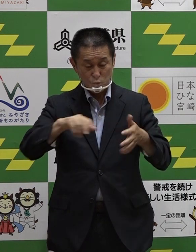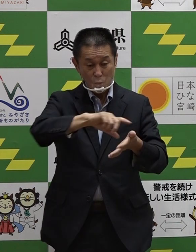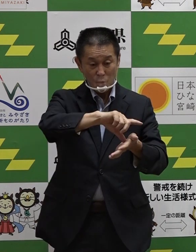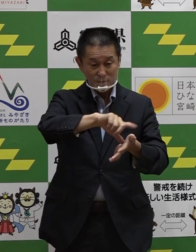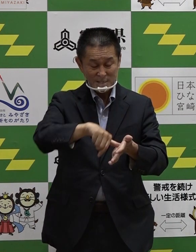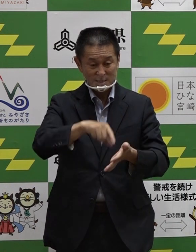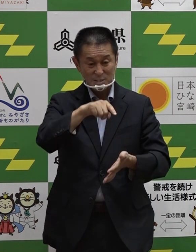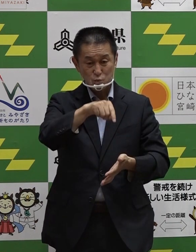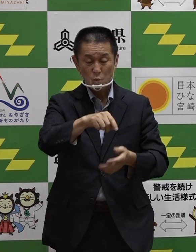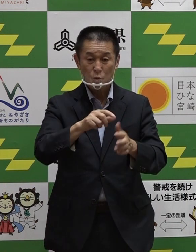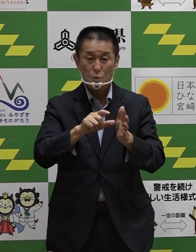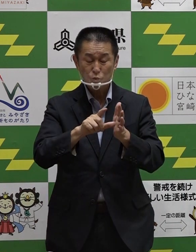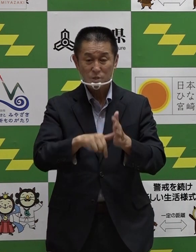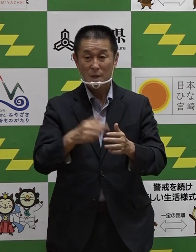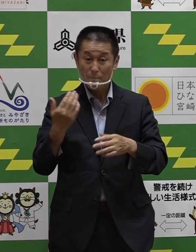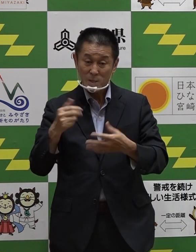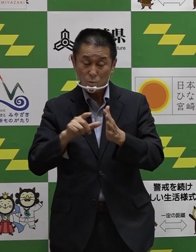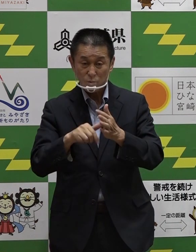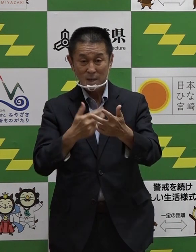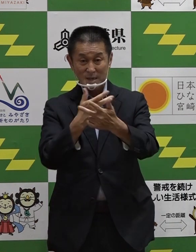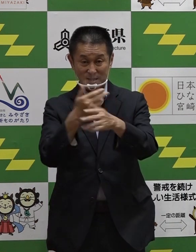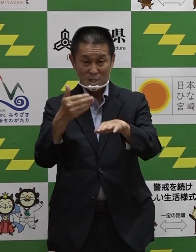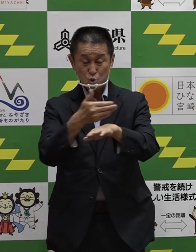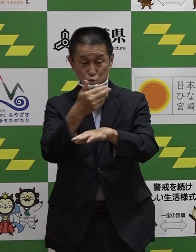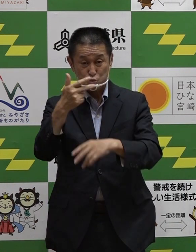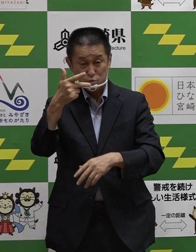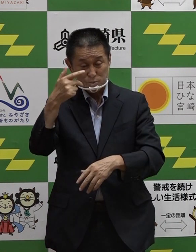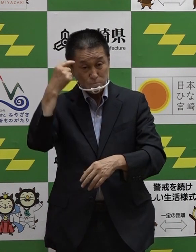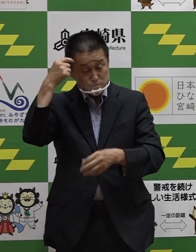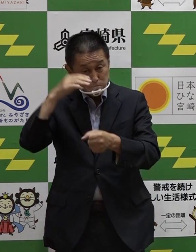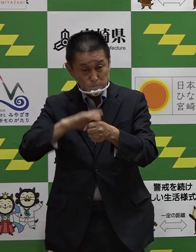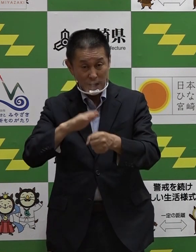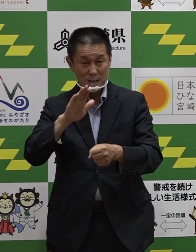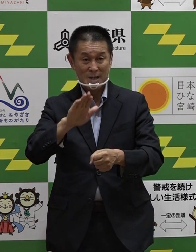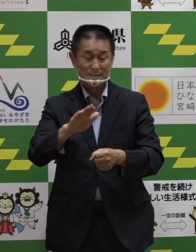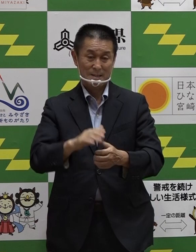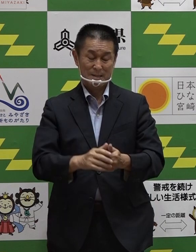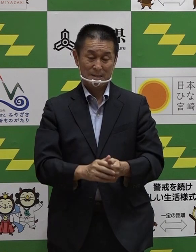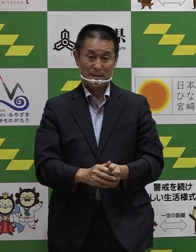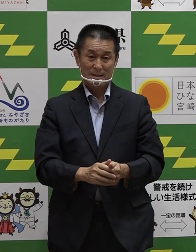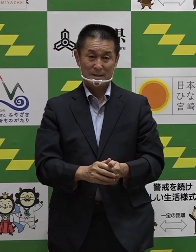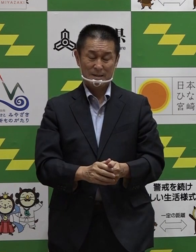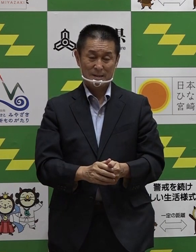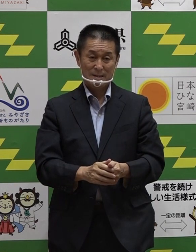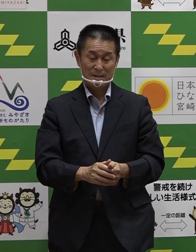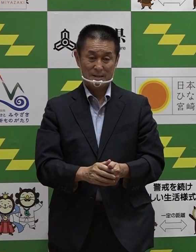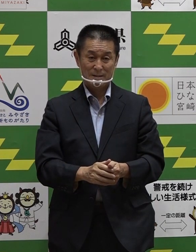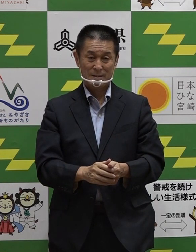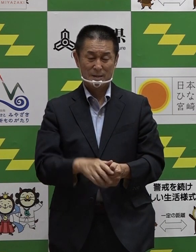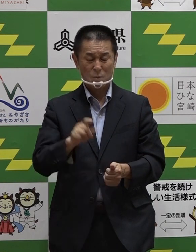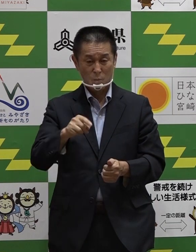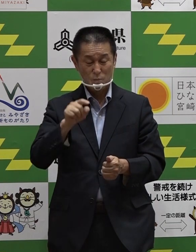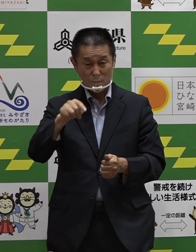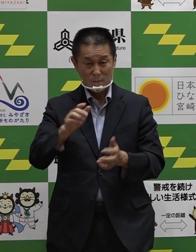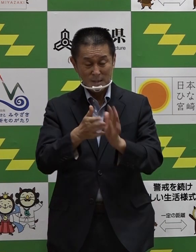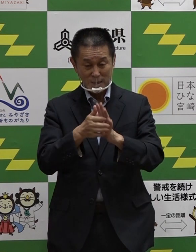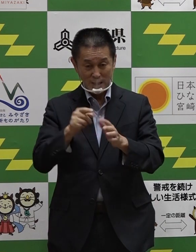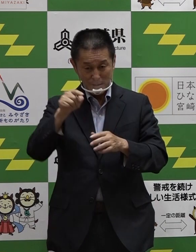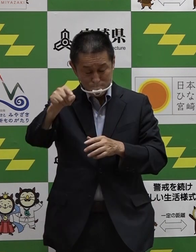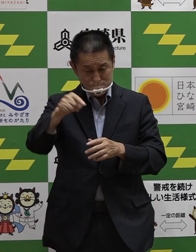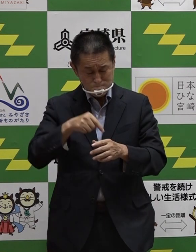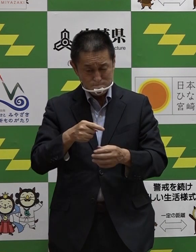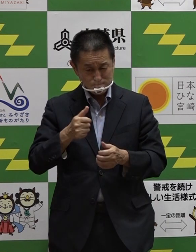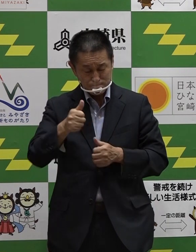その時点では北九州市を掲げておりましたが、そういった往来の慎重